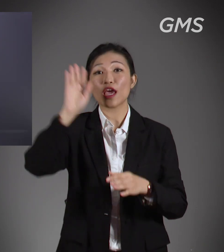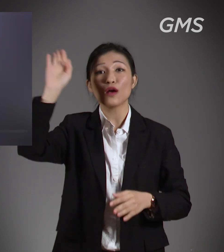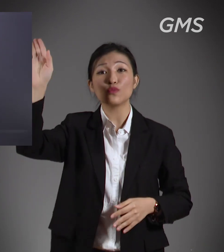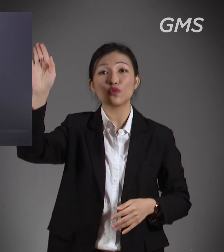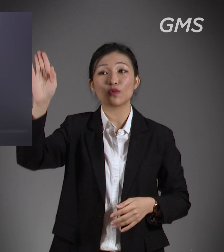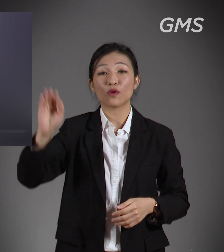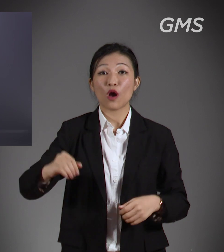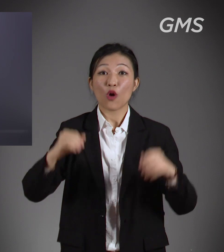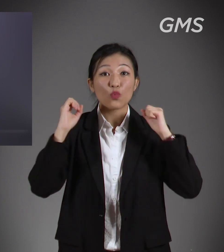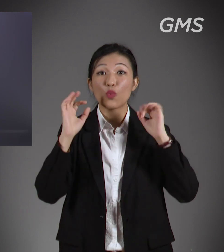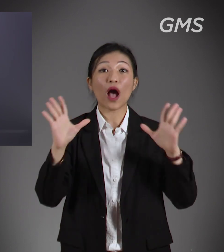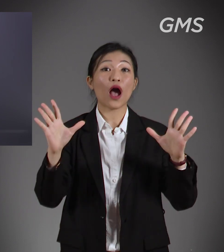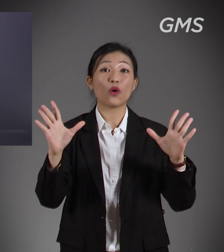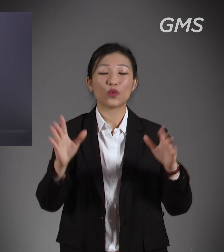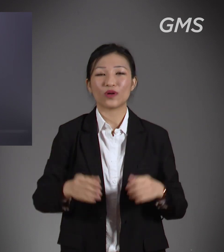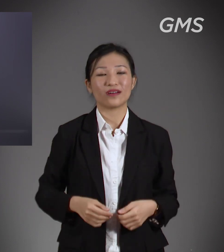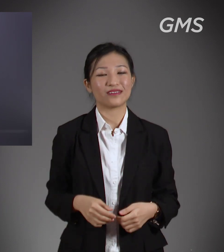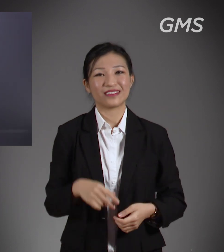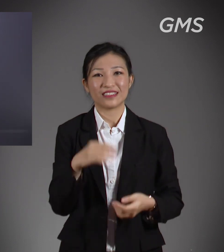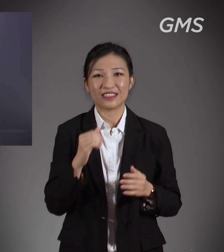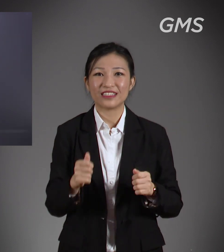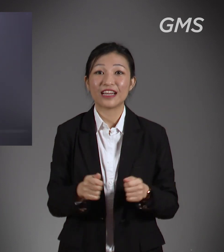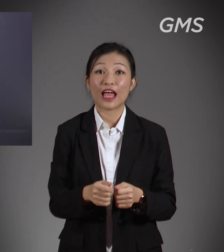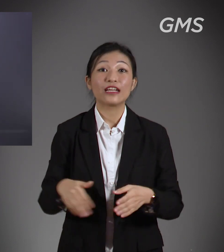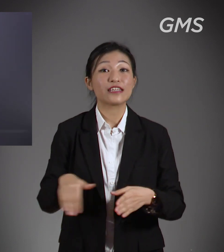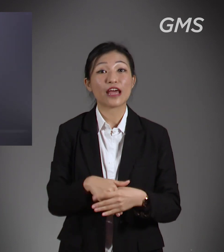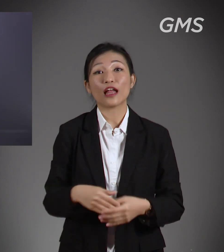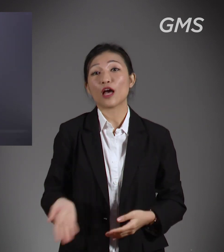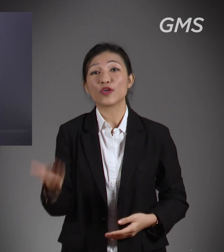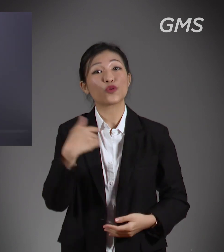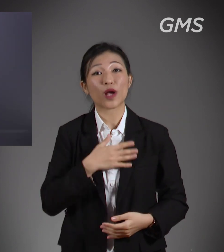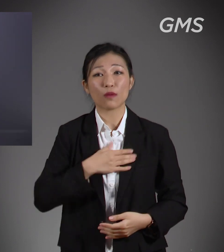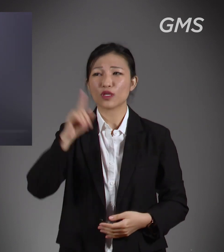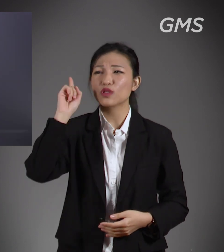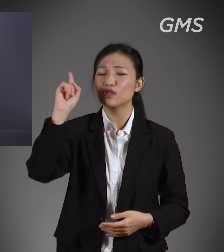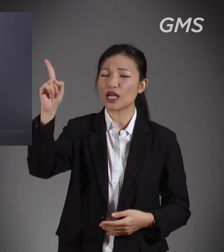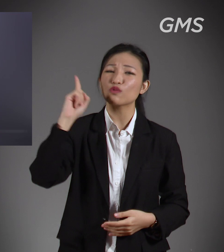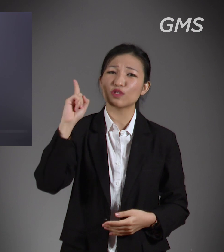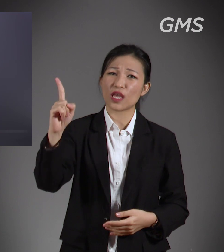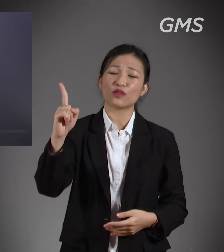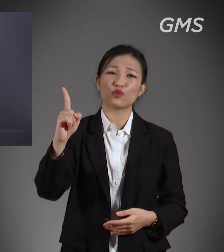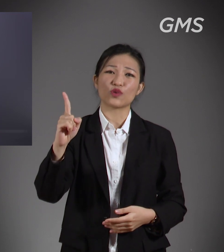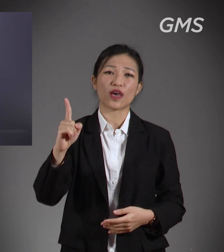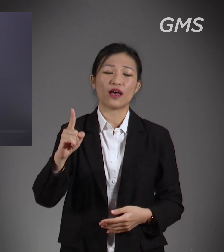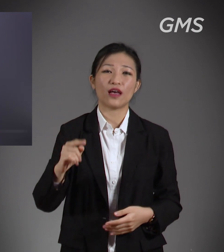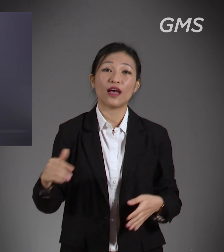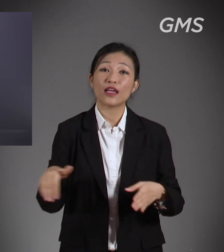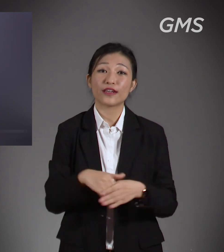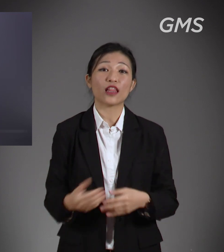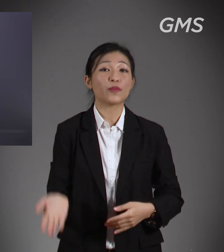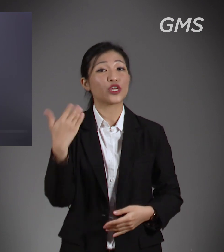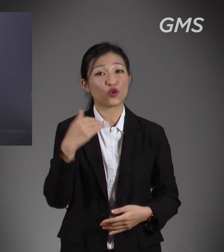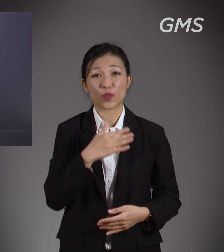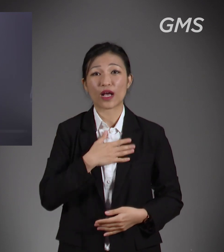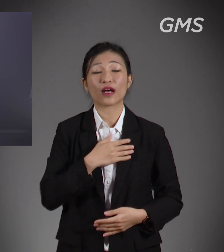kami. Engkaulah Tuhan satu-satunya di dalam hidup kami, tidak ada yang lain. Terima kasih Tuhan, sebab